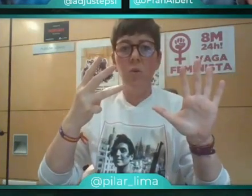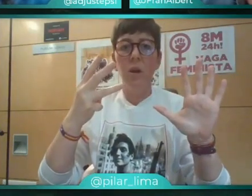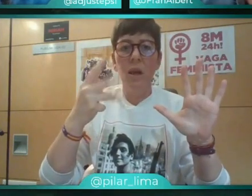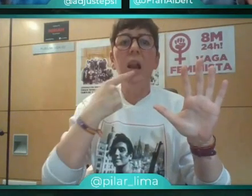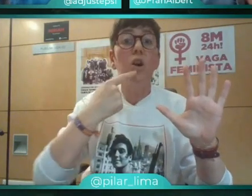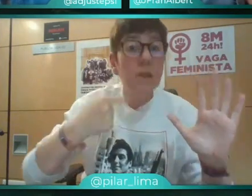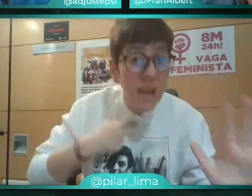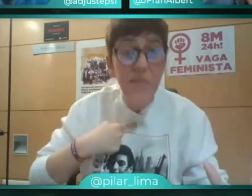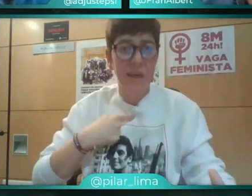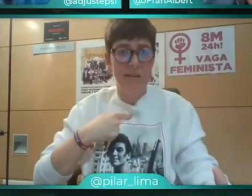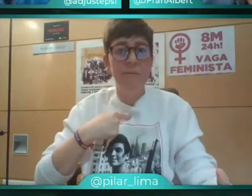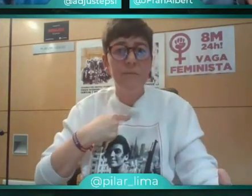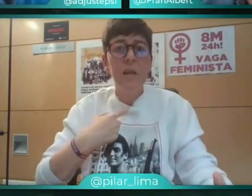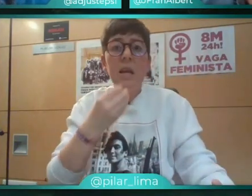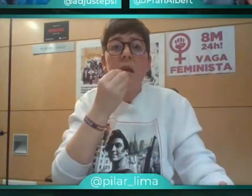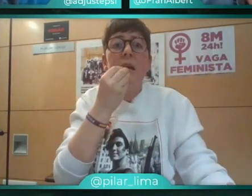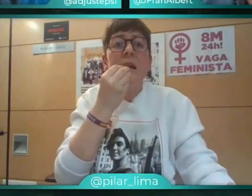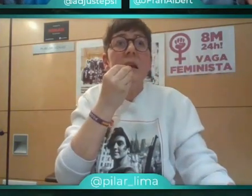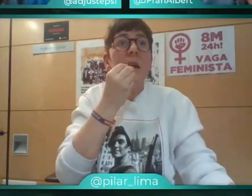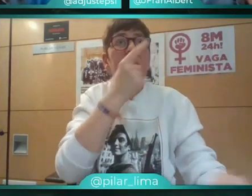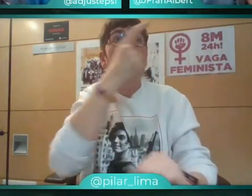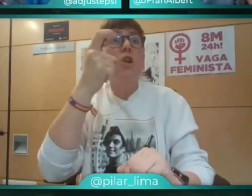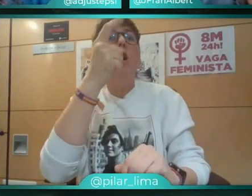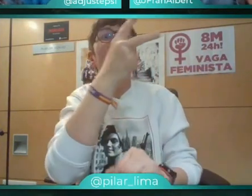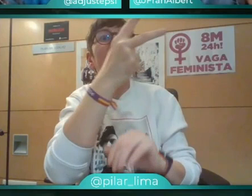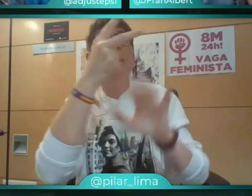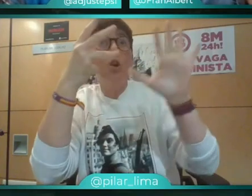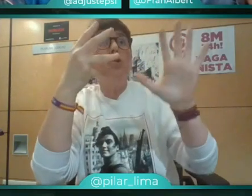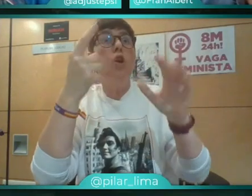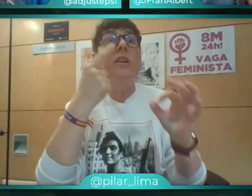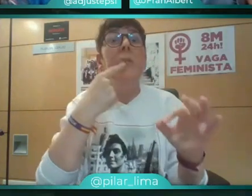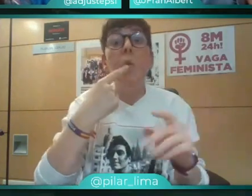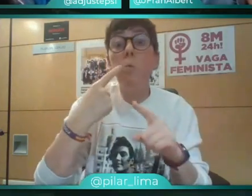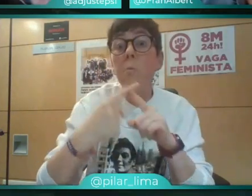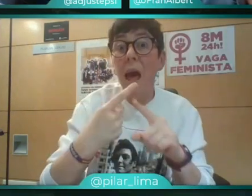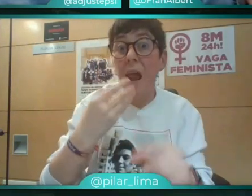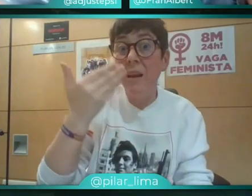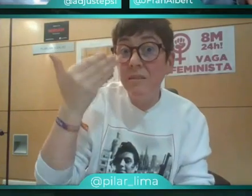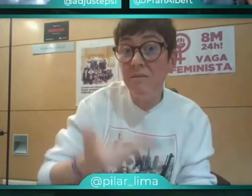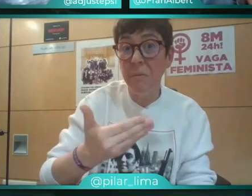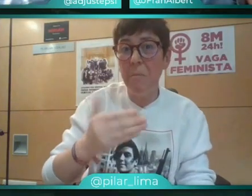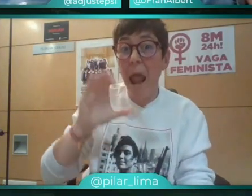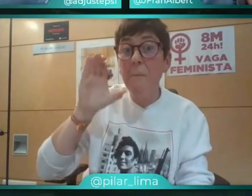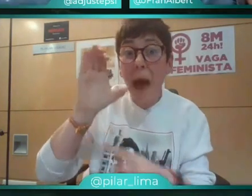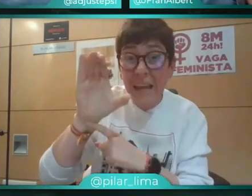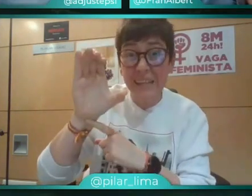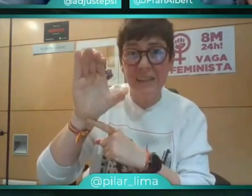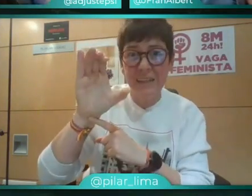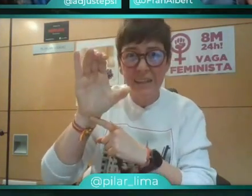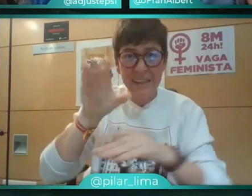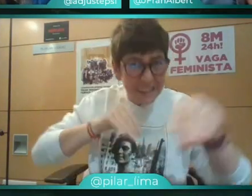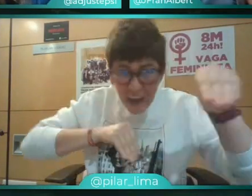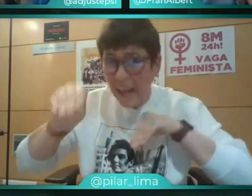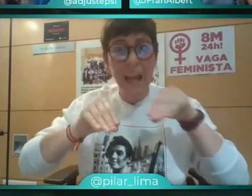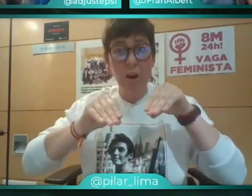española aplicáramos el artículo el artículo 128 que dice que un